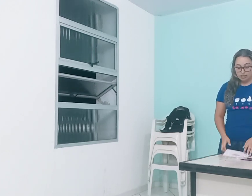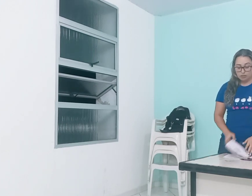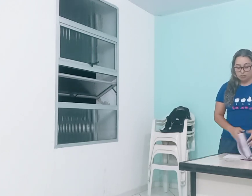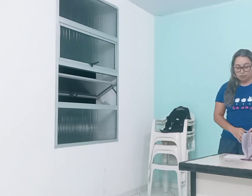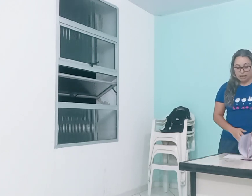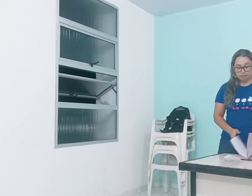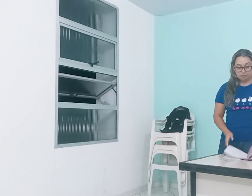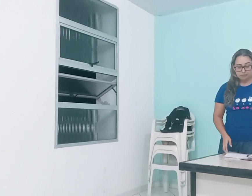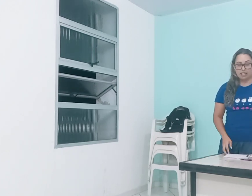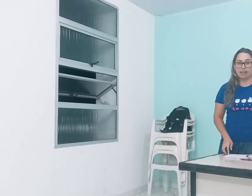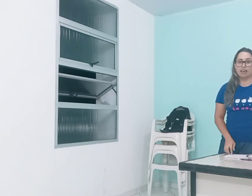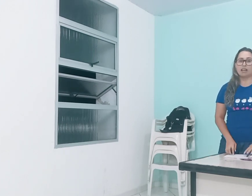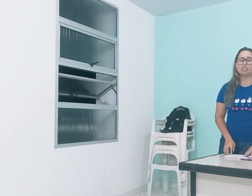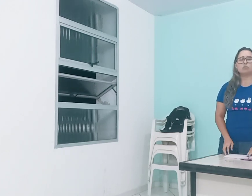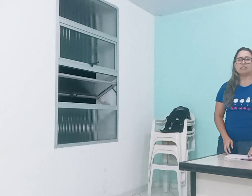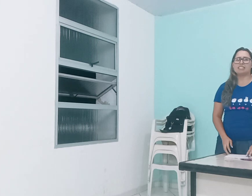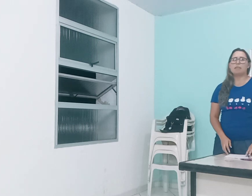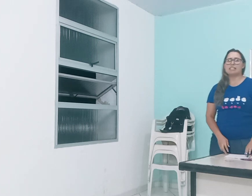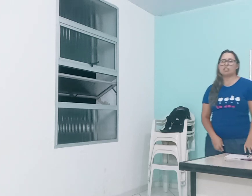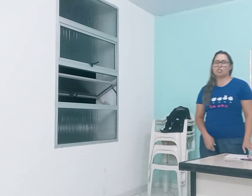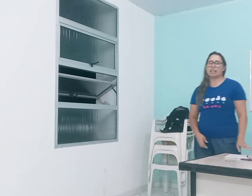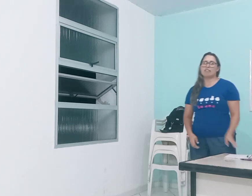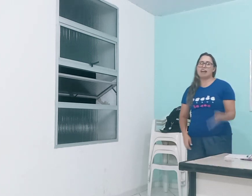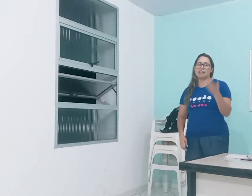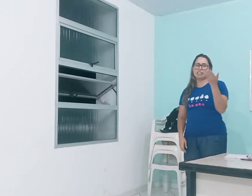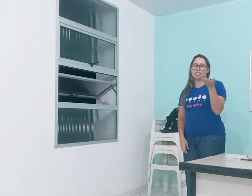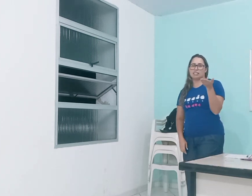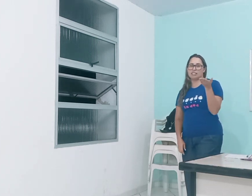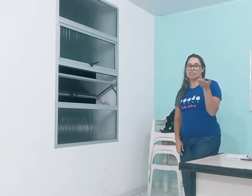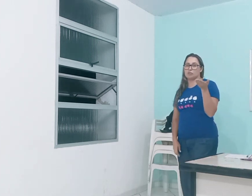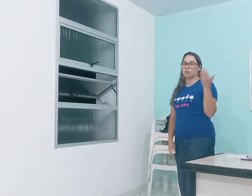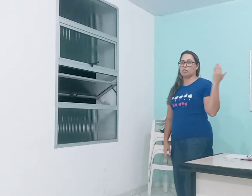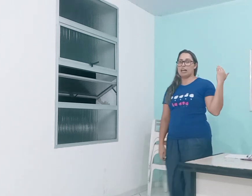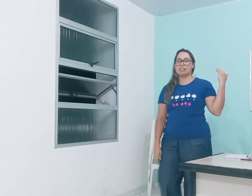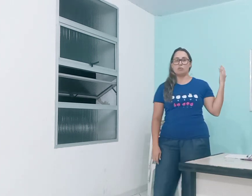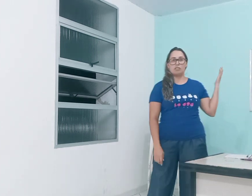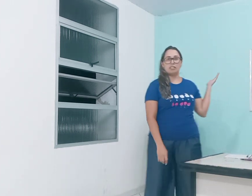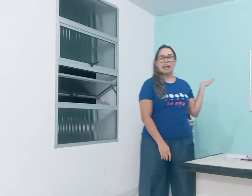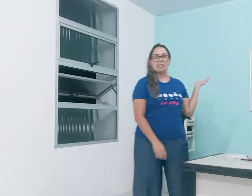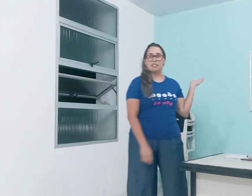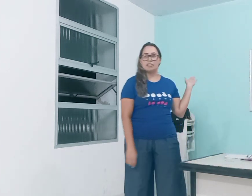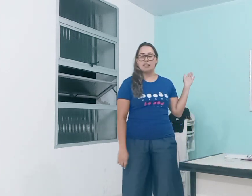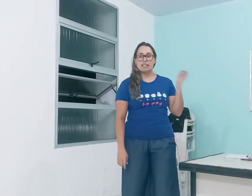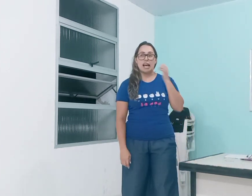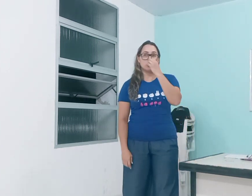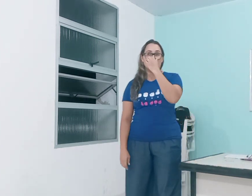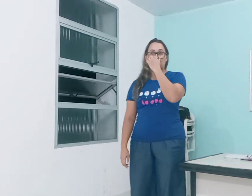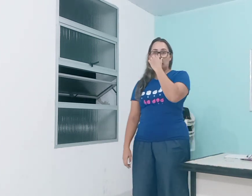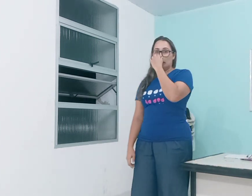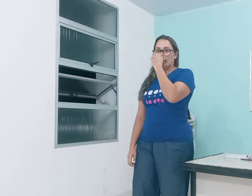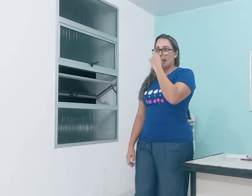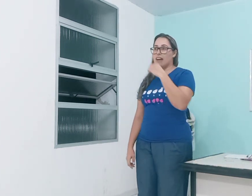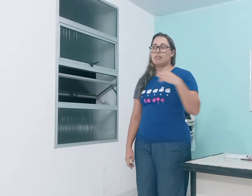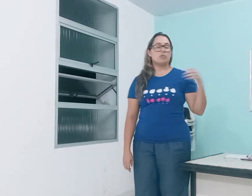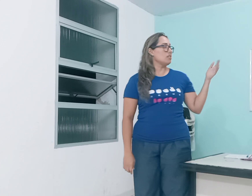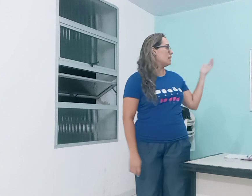Então vamos lá. Acho que não precisa mais a gente gravar, né? Já que os sinais, o que vocês acham? Grava os